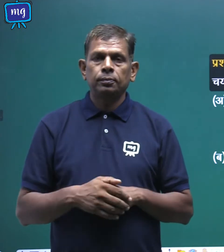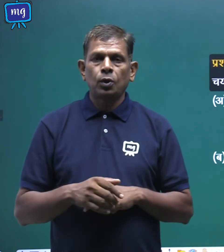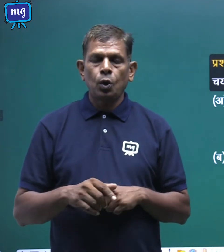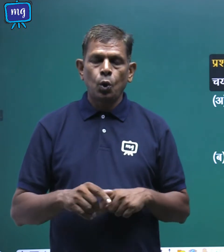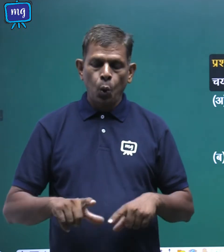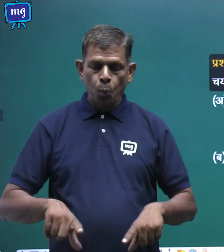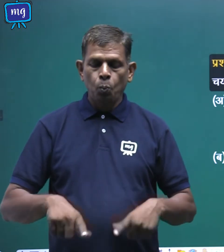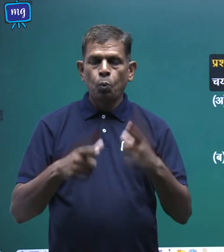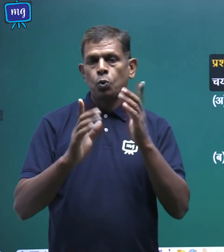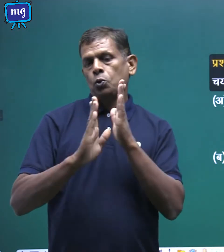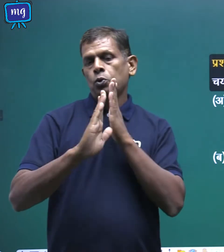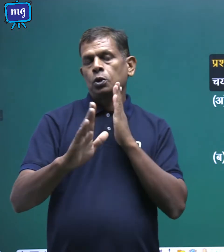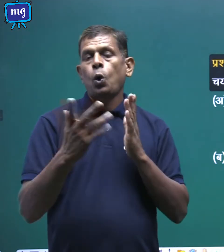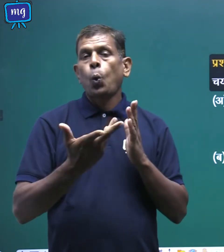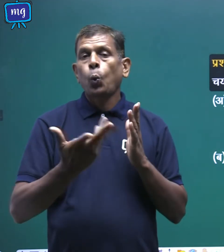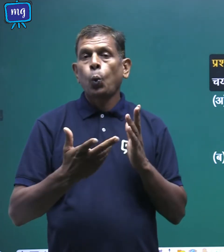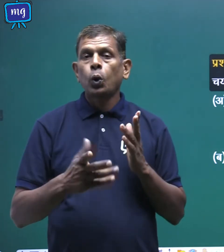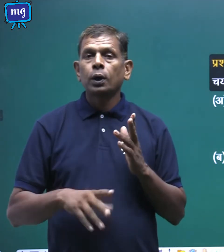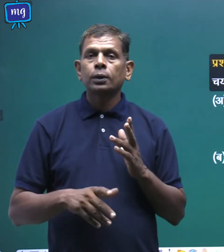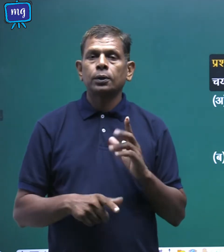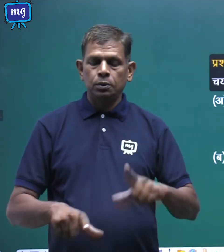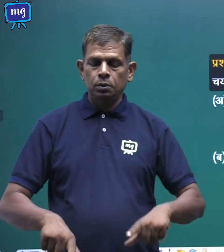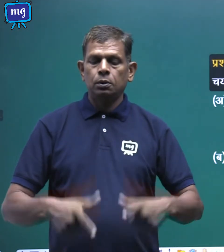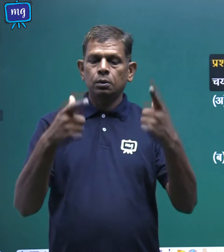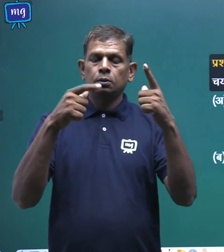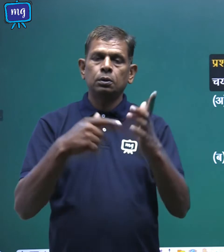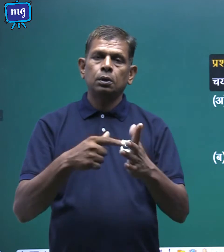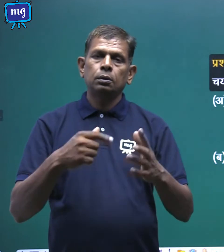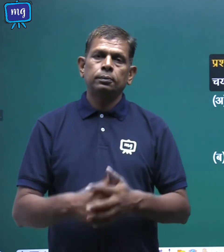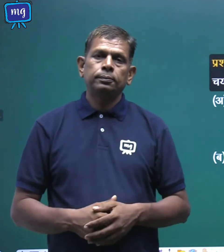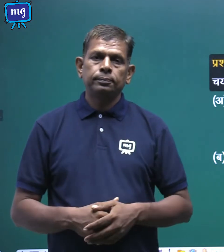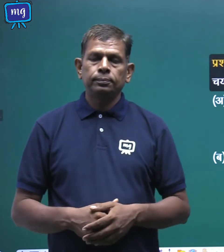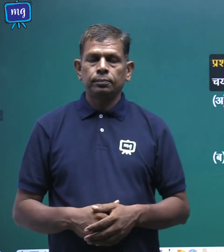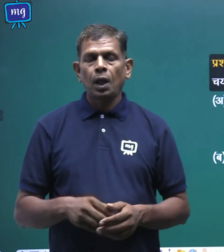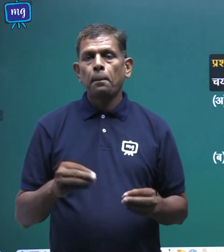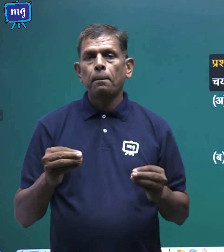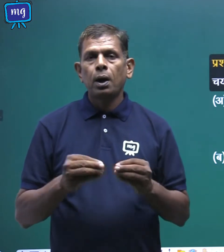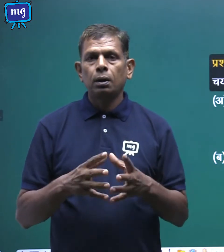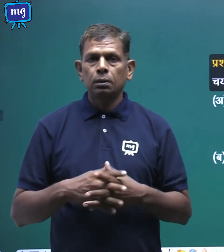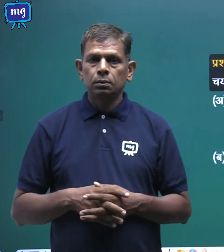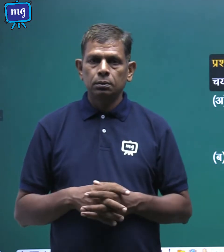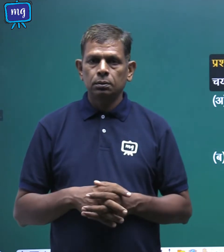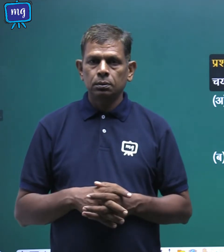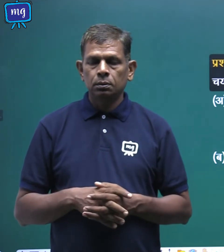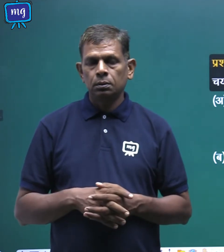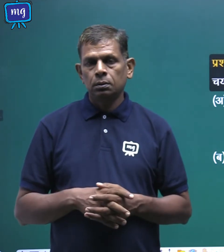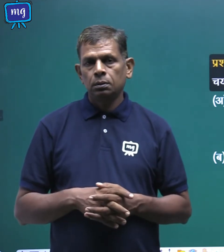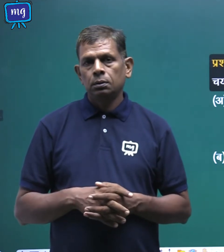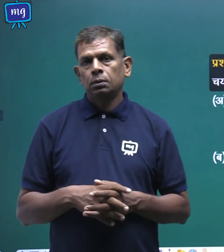पौधे को सीधा कौन रखता है? तना रखता है। ब,